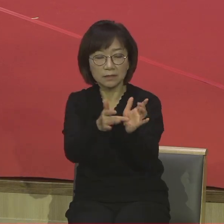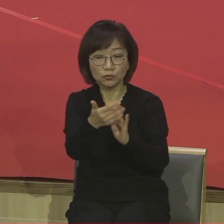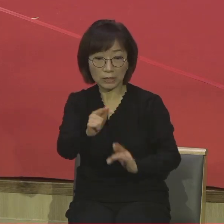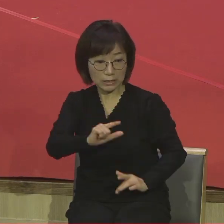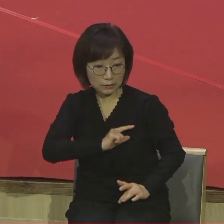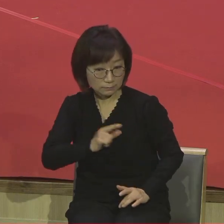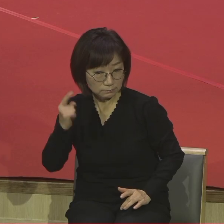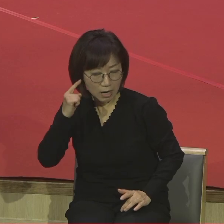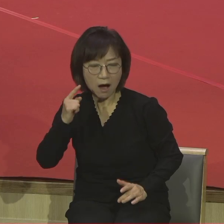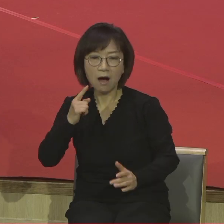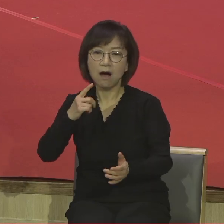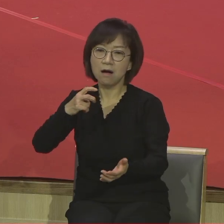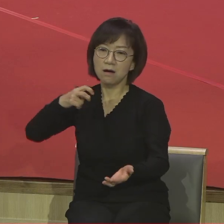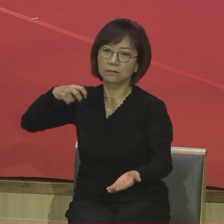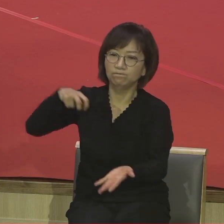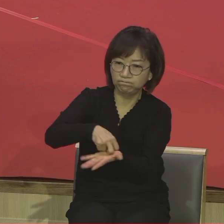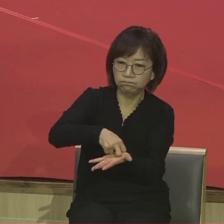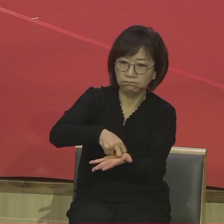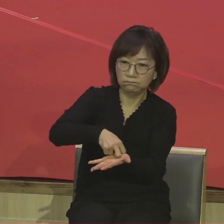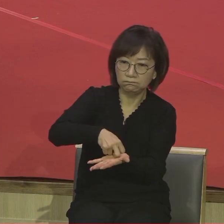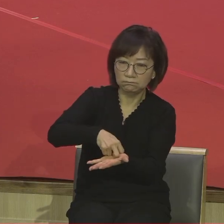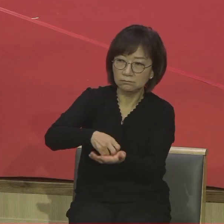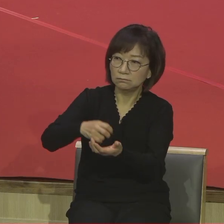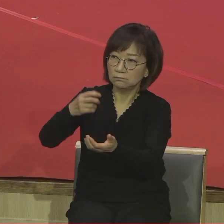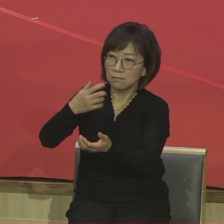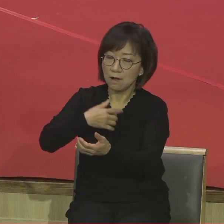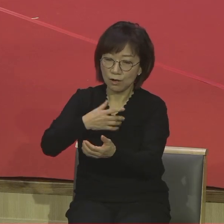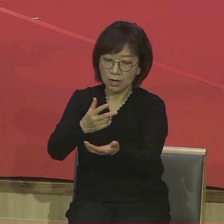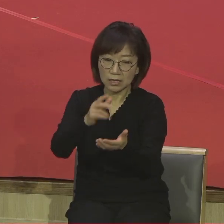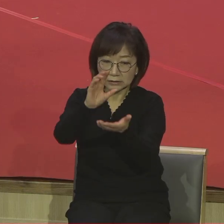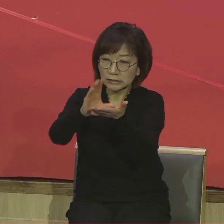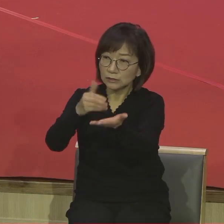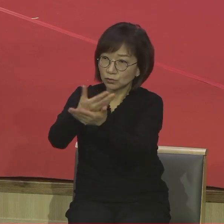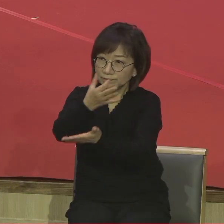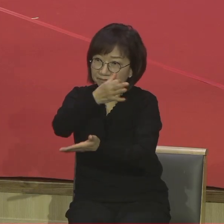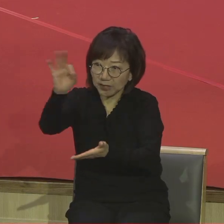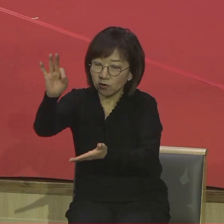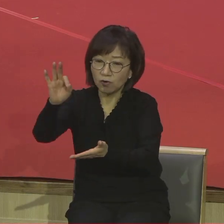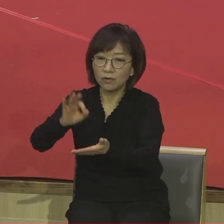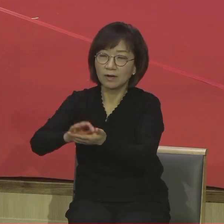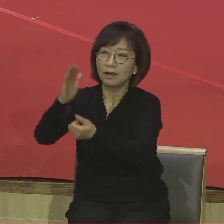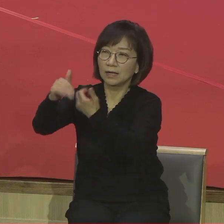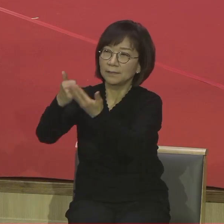그리스도를 주라 신하여 하나님 아버지께 영광을 돌리게 하셨느니라.